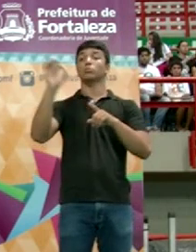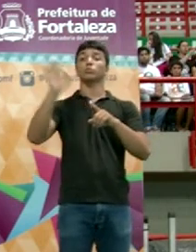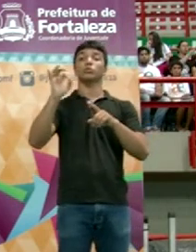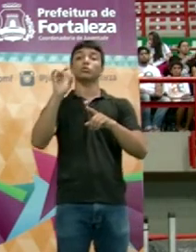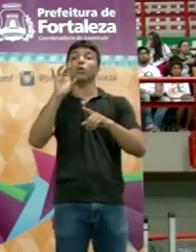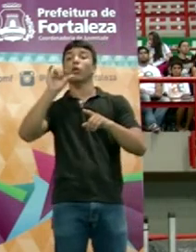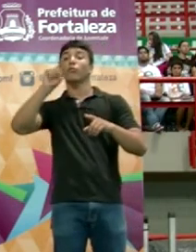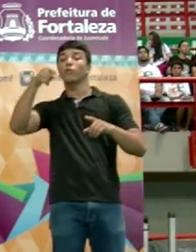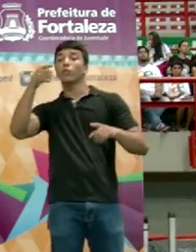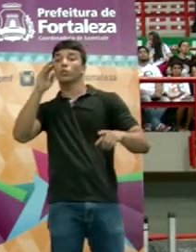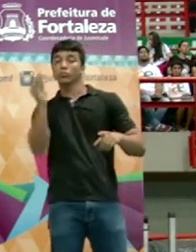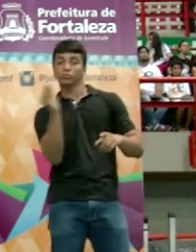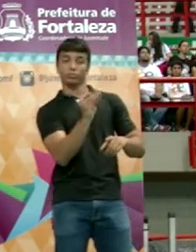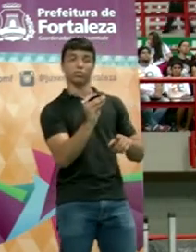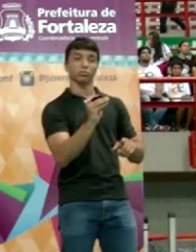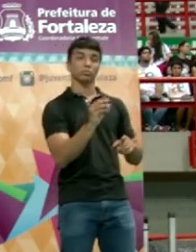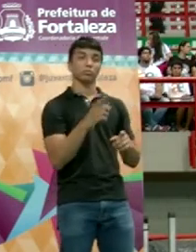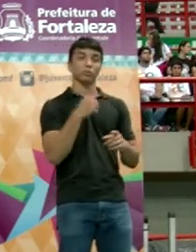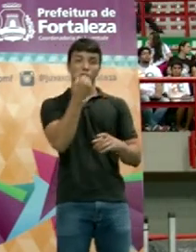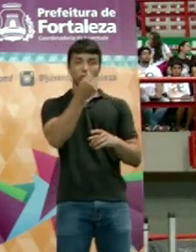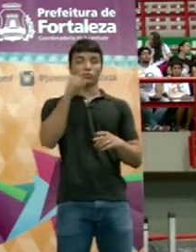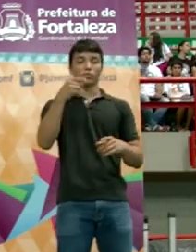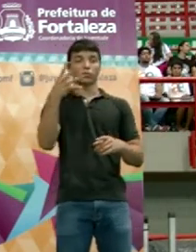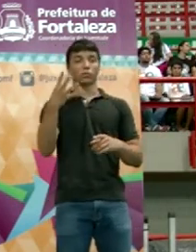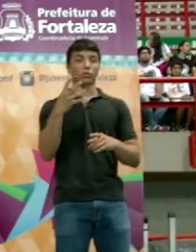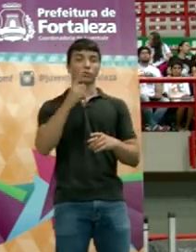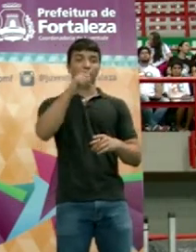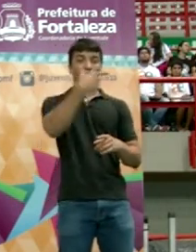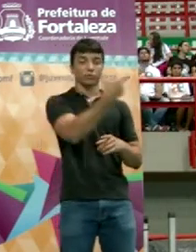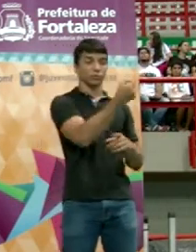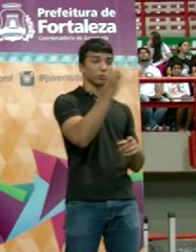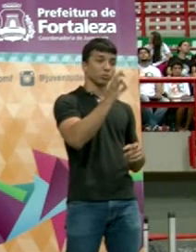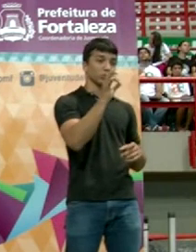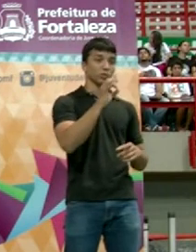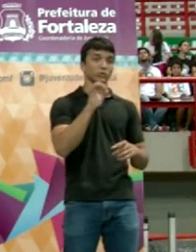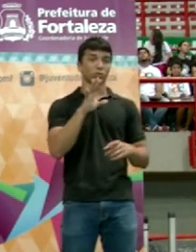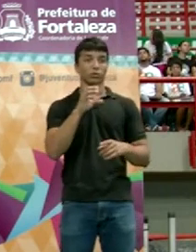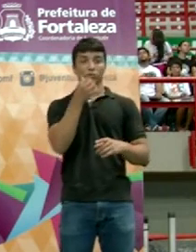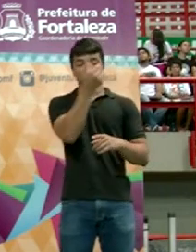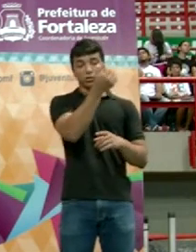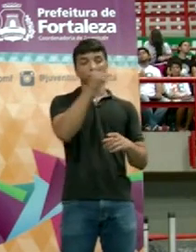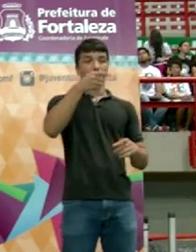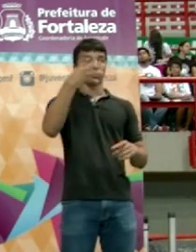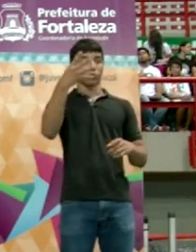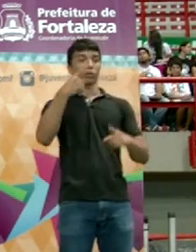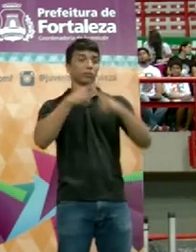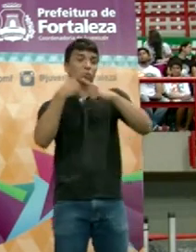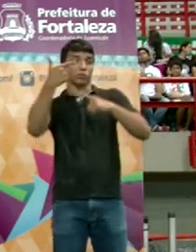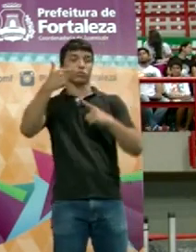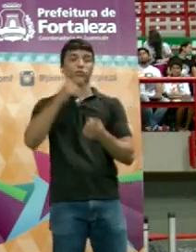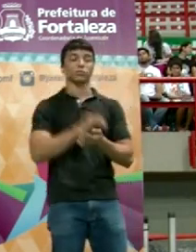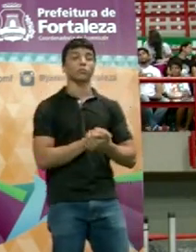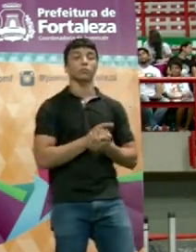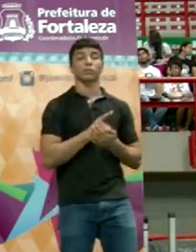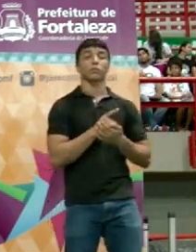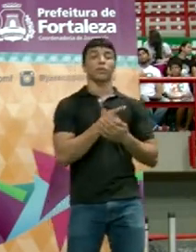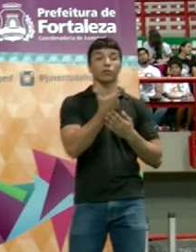voltar uma casa com a vírgula, dá 6,4. E 20% é 6,4 vezes 2. Veja bem,